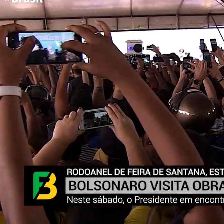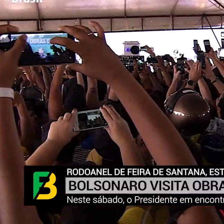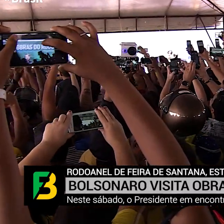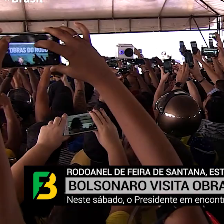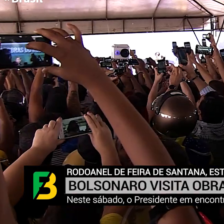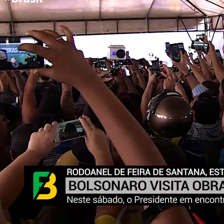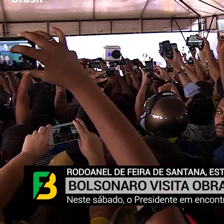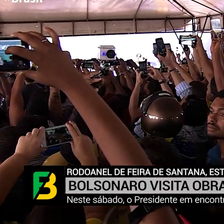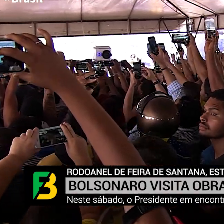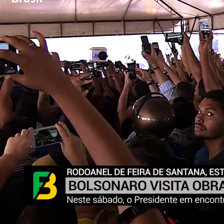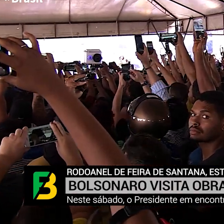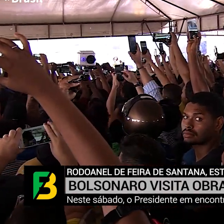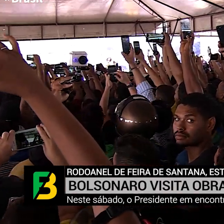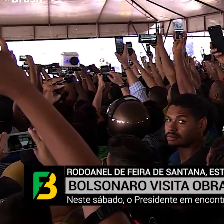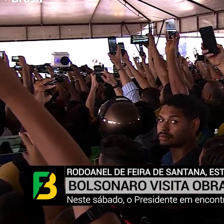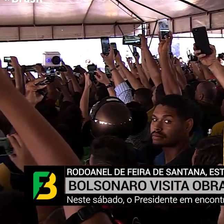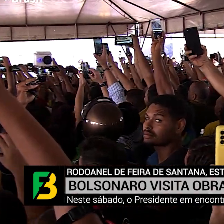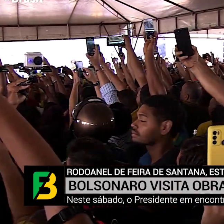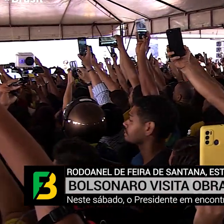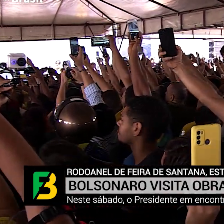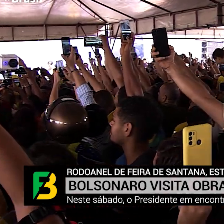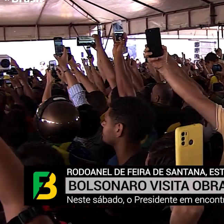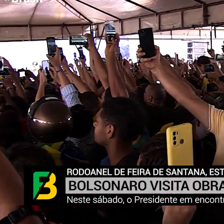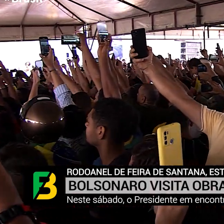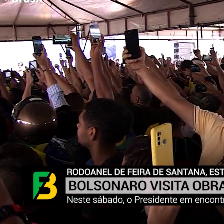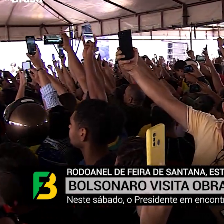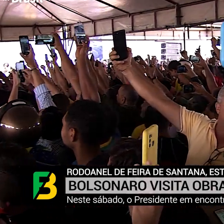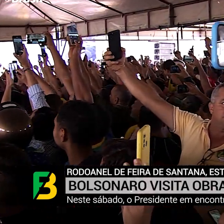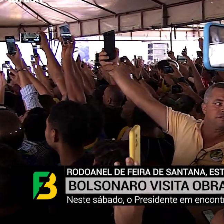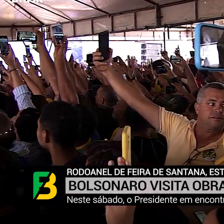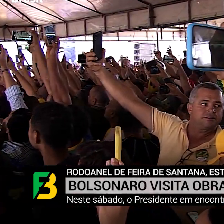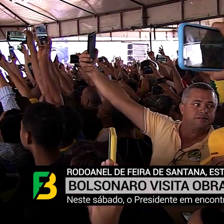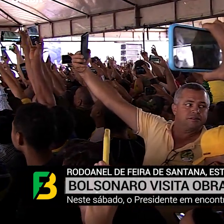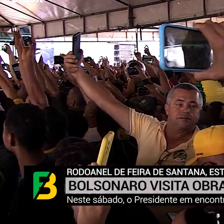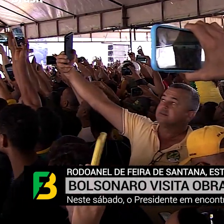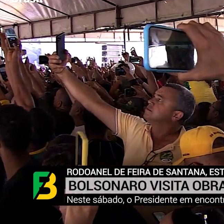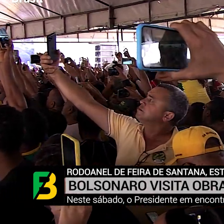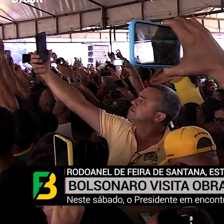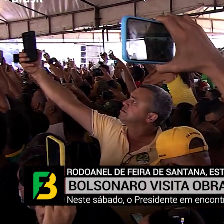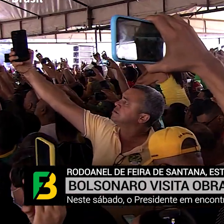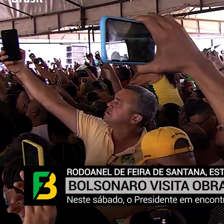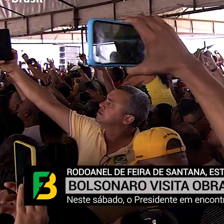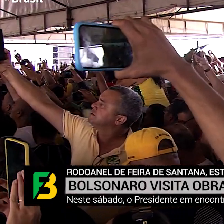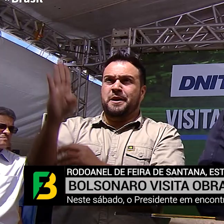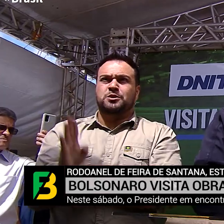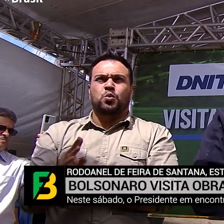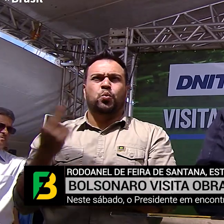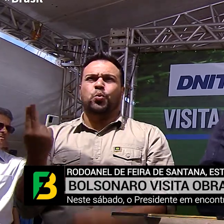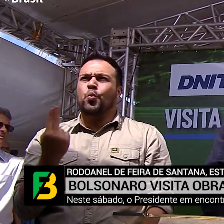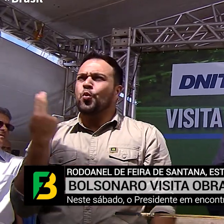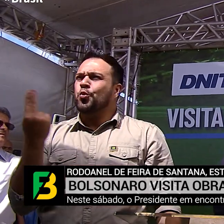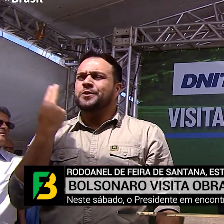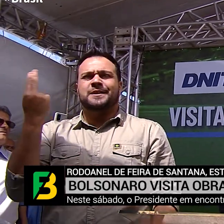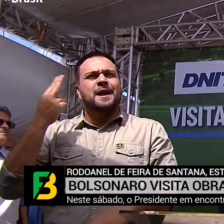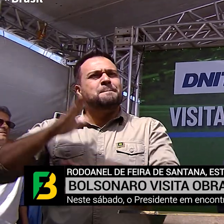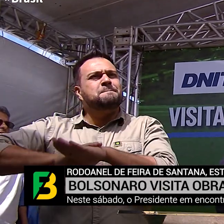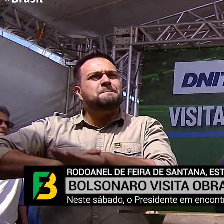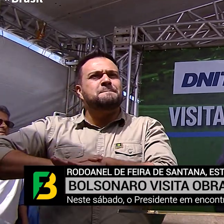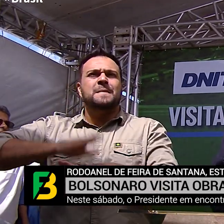vez aparecendo mais nos quatro cantos do nosso Brasil. Não tem preço, cada vez